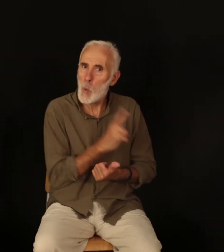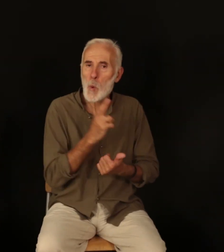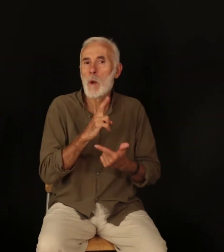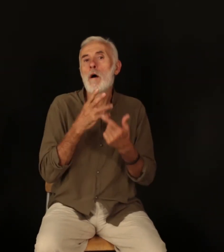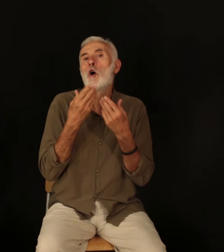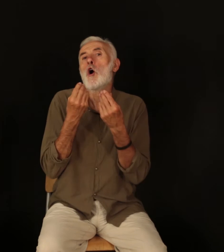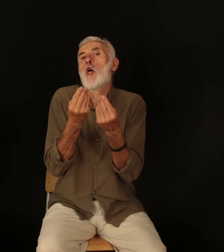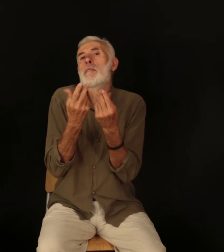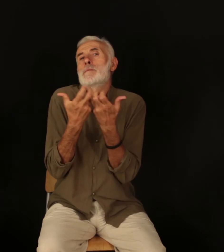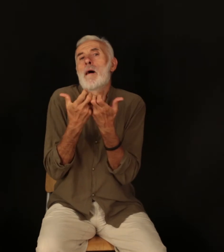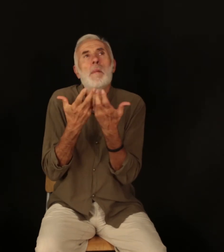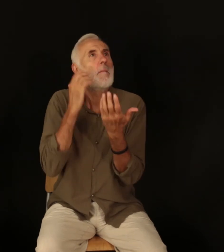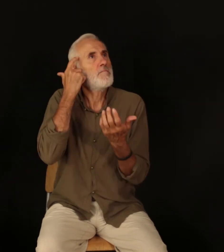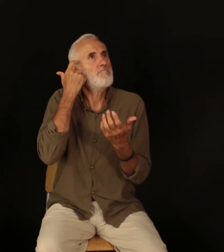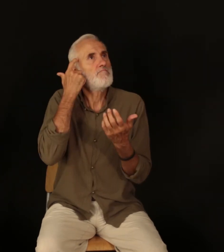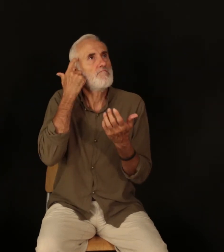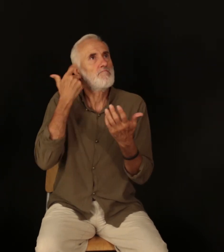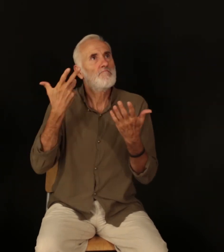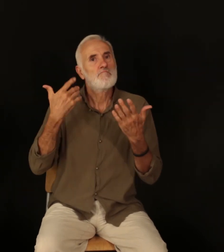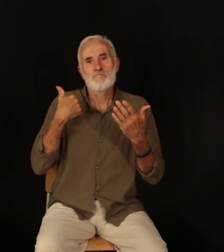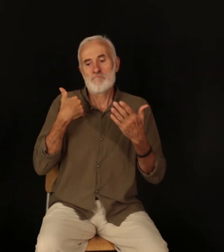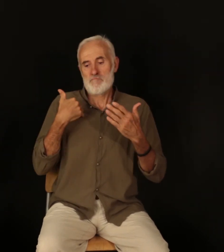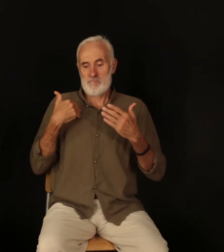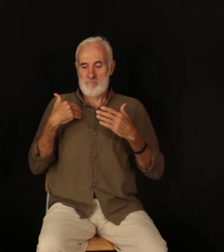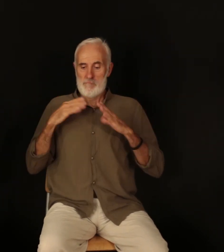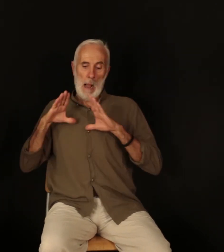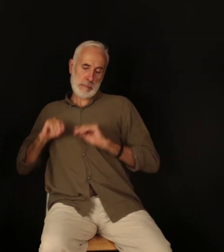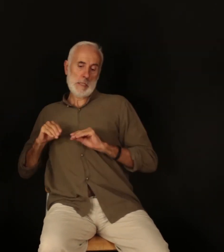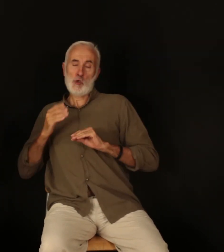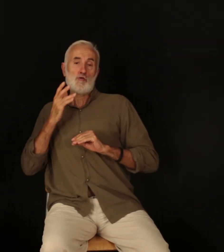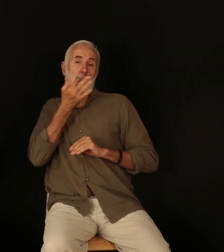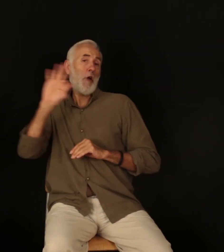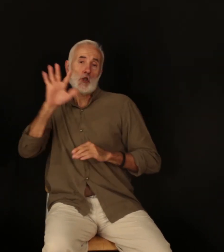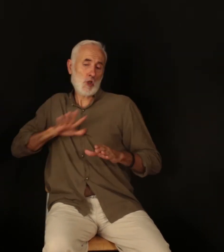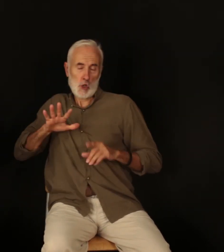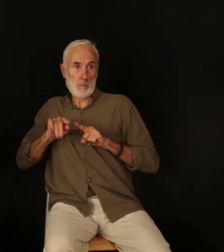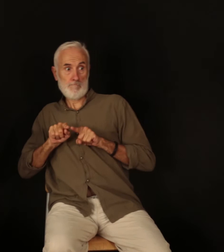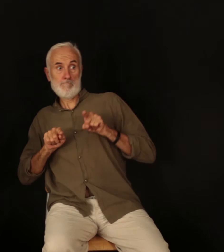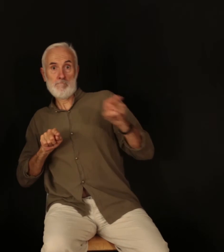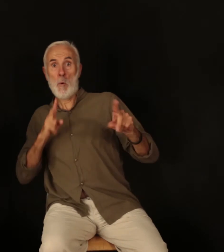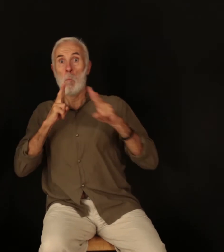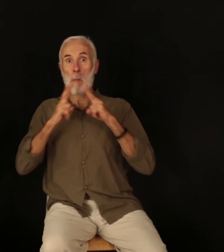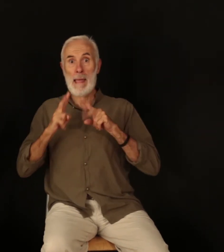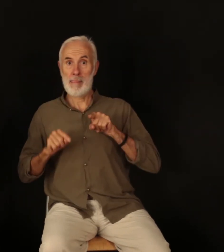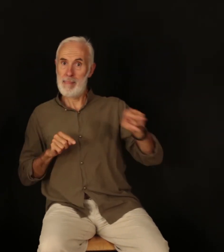quand on a un pied-à-terre en Bretagne, quand on fait du